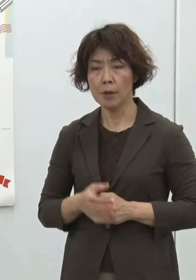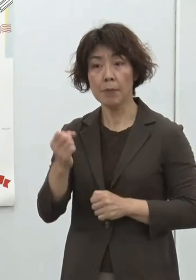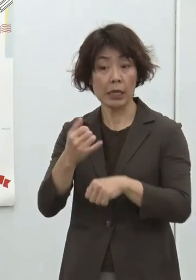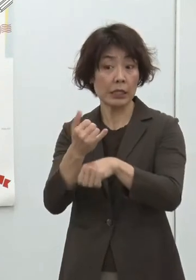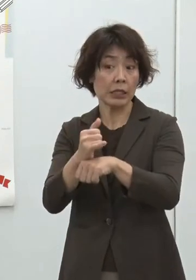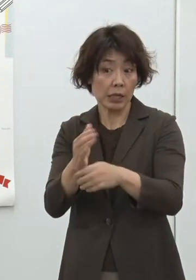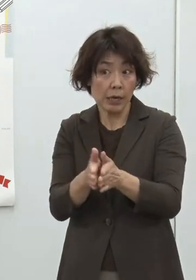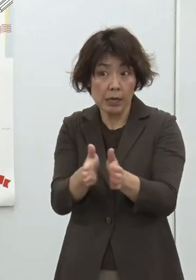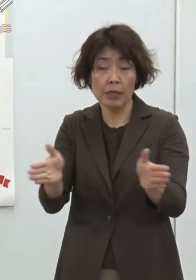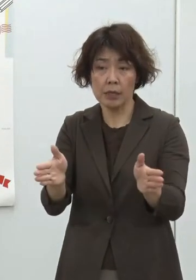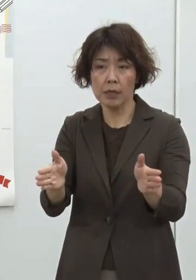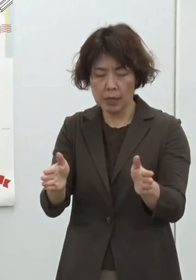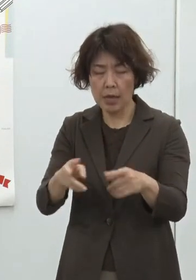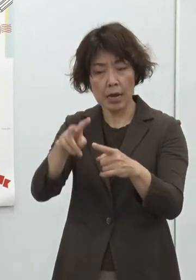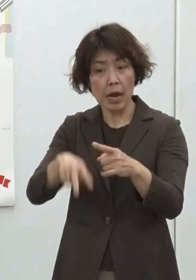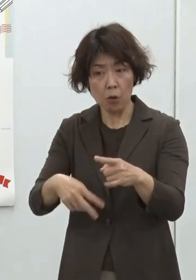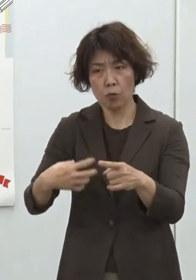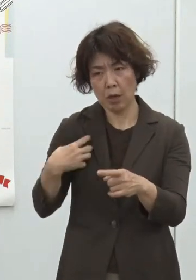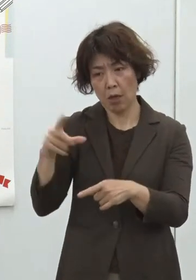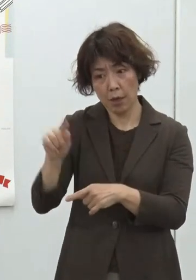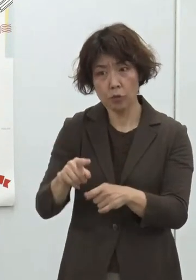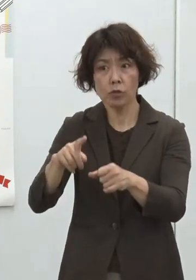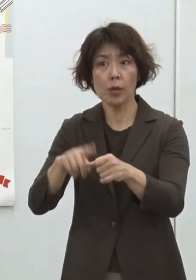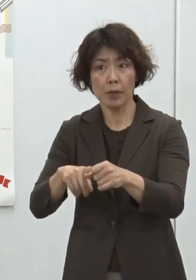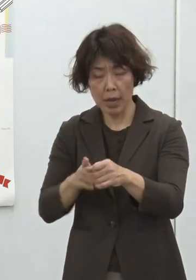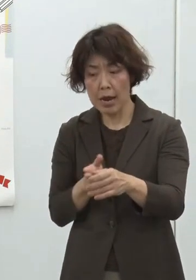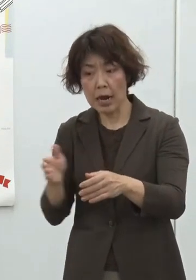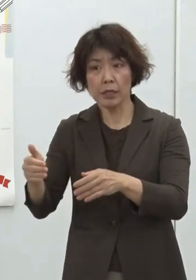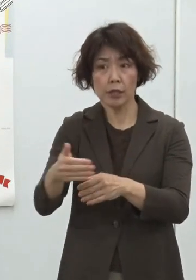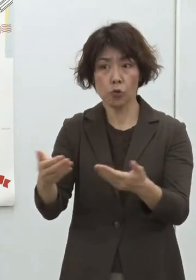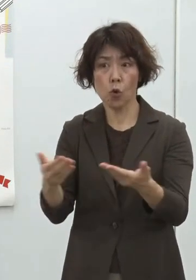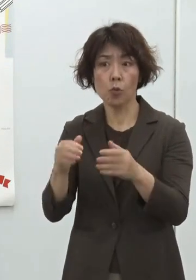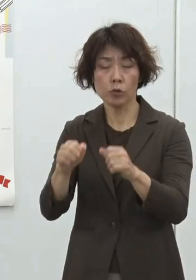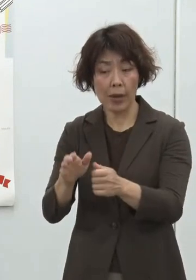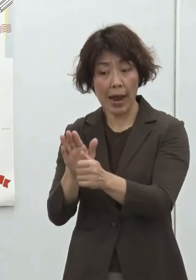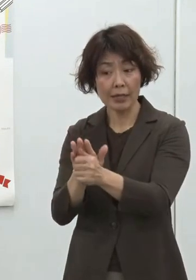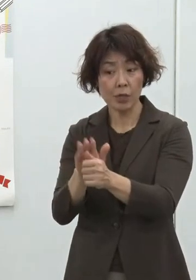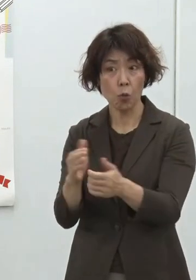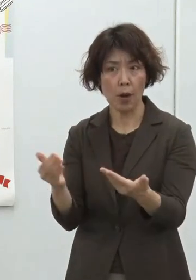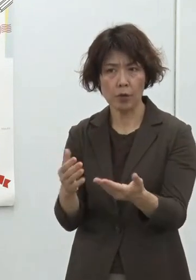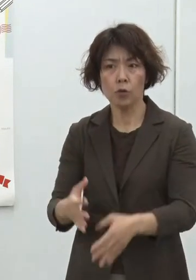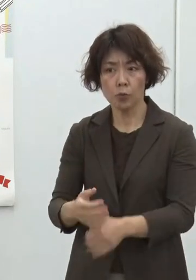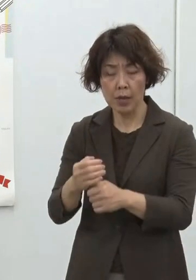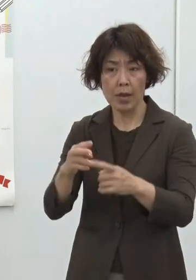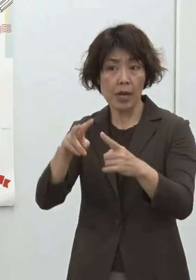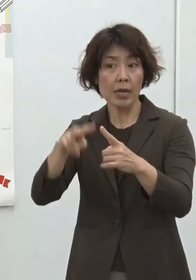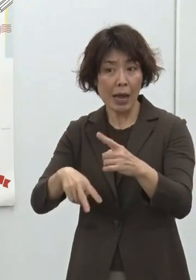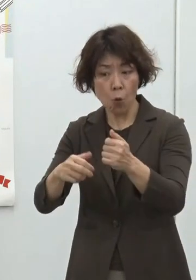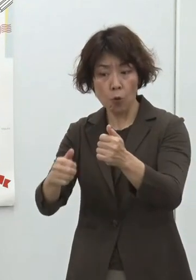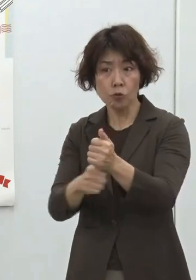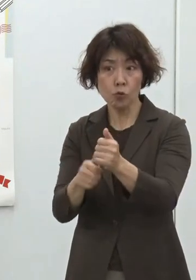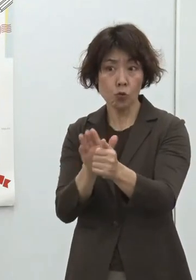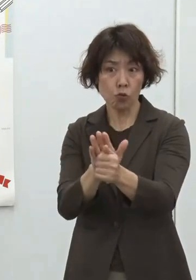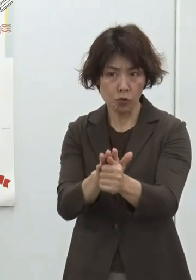して、介護を行う職員の負担を軽減するためにも間接業務を行うアシスタントワーカー、いわゆる介護助手の導入にも取り組んでおります